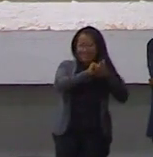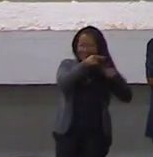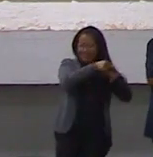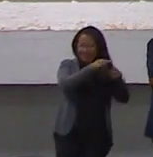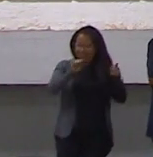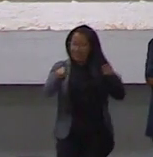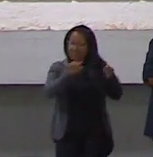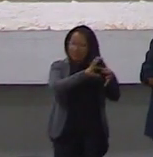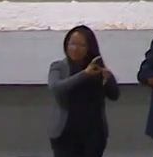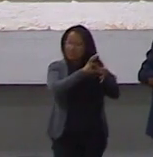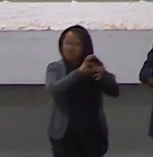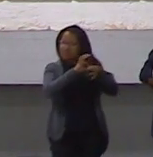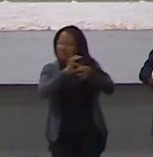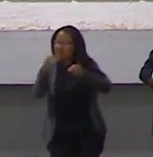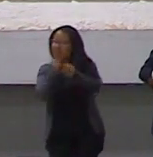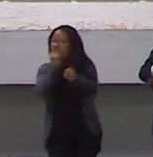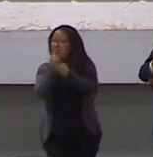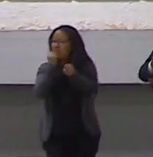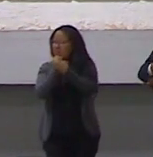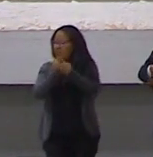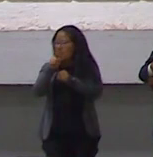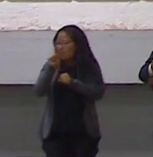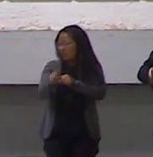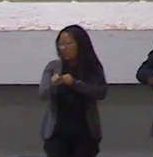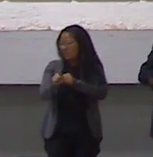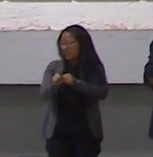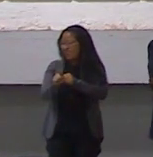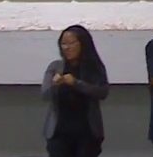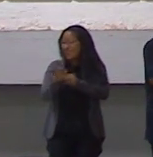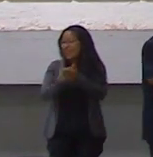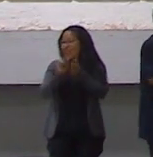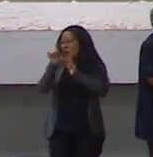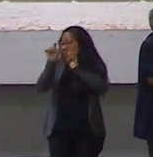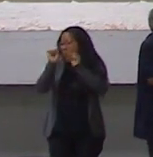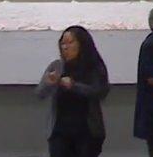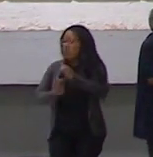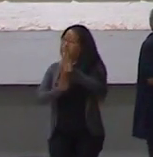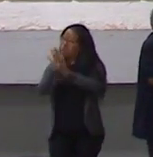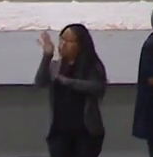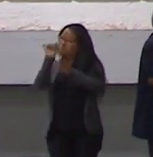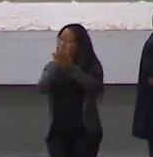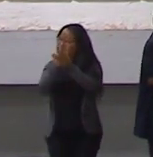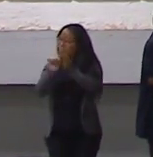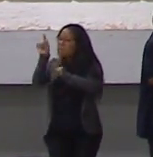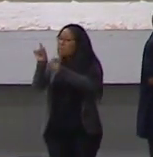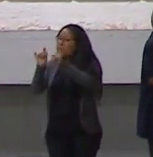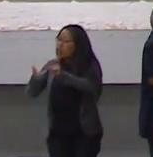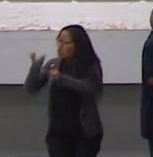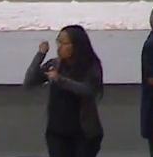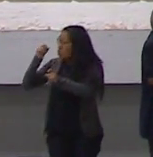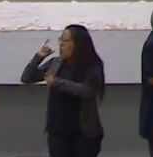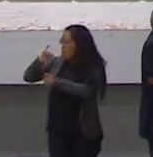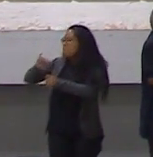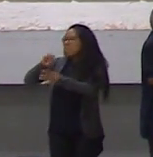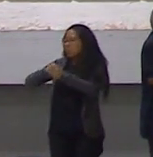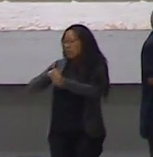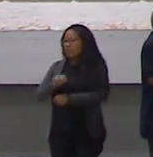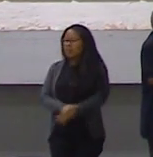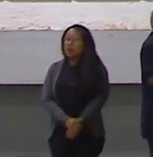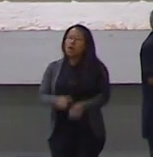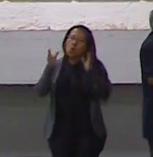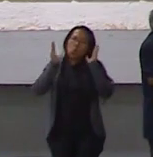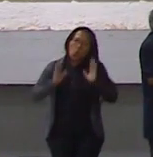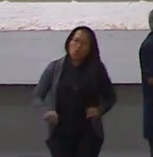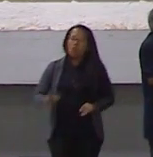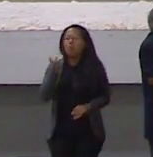dinamizando esos elementos que son los que nos van haciendo en cada momento de la historia cuerpo experiencia